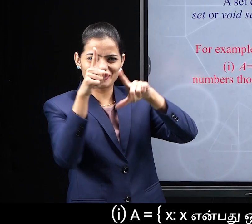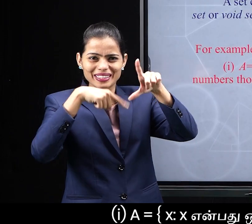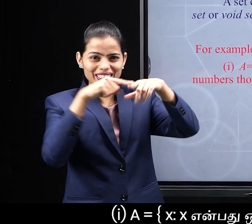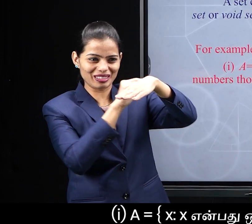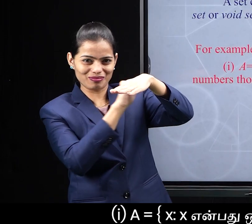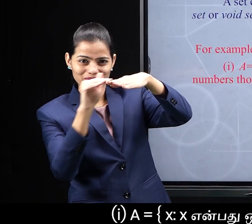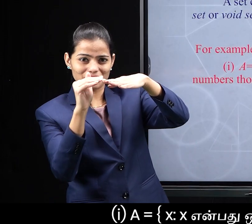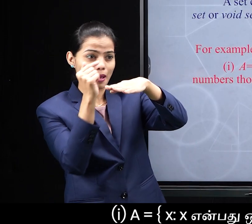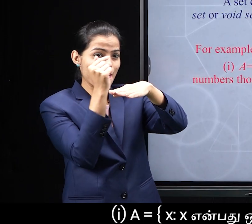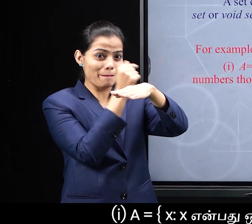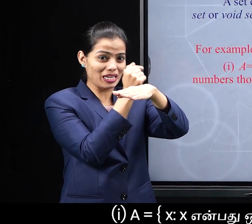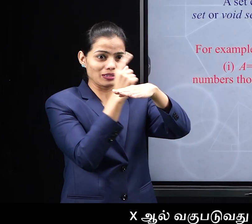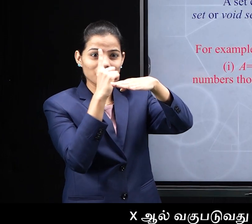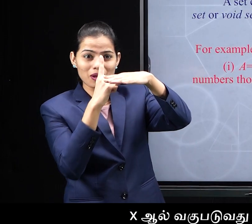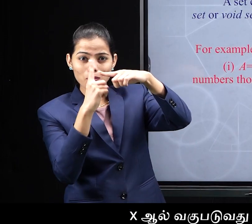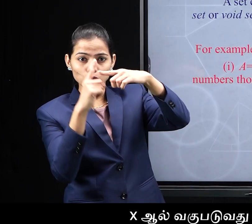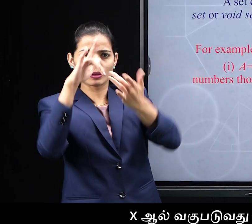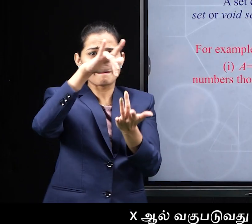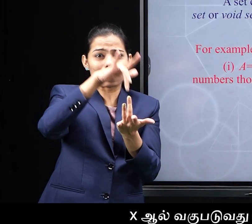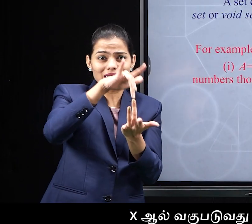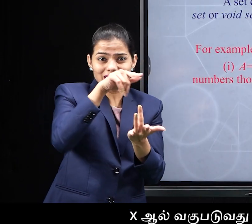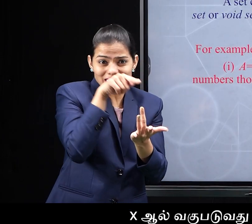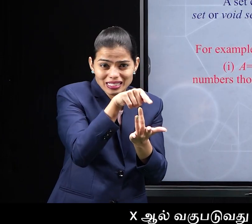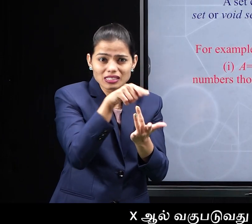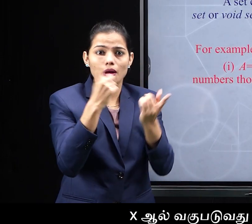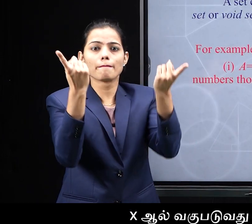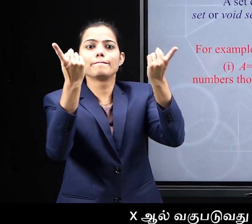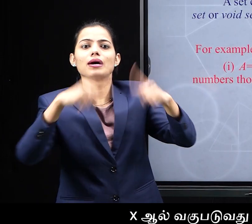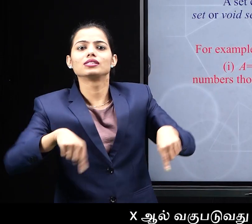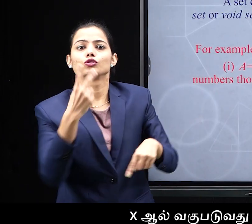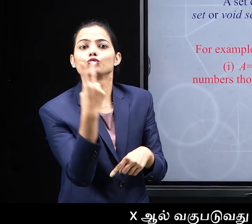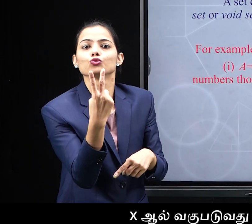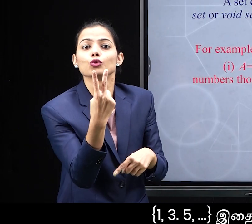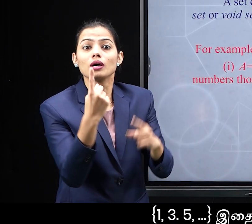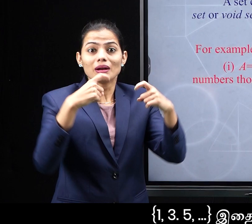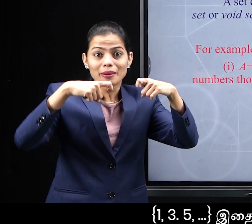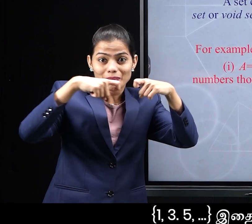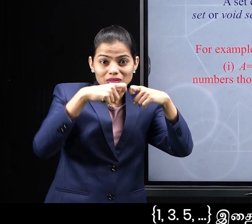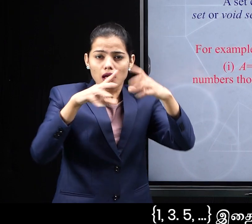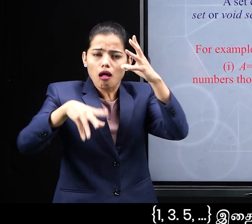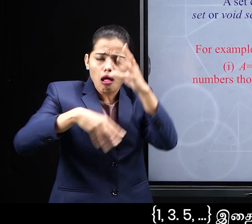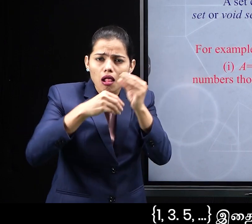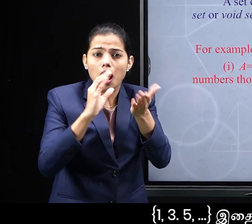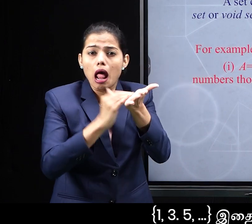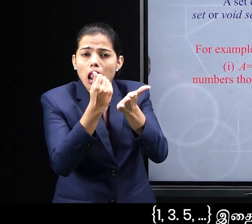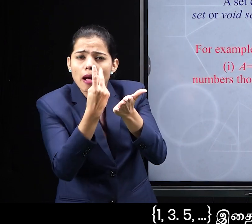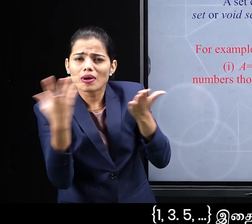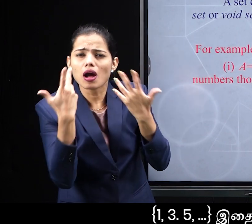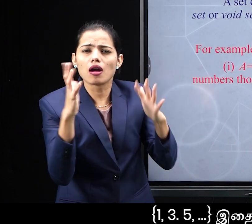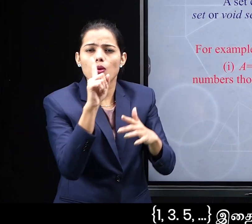எண் மற்றும் 2 எக்ஸால் வகுப்படுவது ஒற்றைப்படை எண்கள் என்பது சுருள் அடைப்புக்குறிக்குள் 1